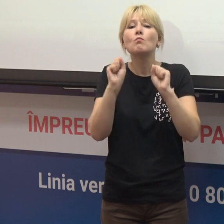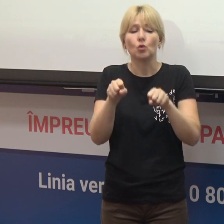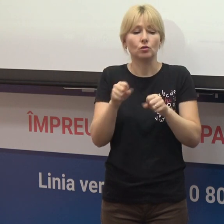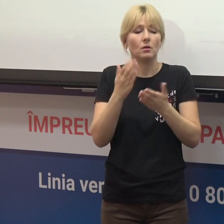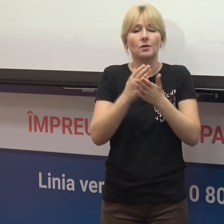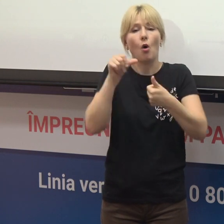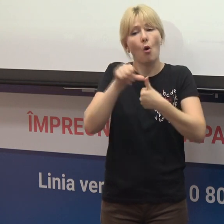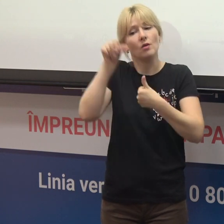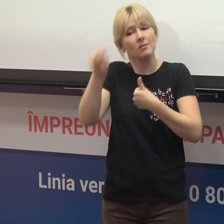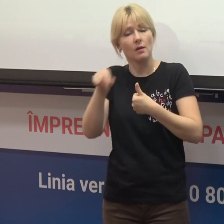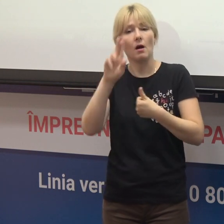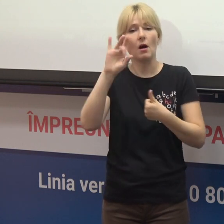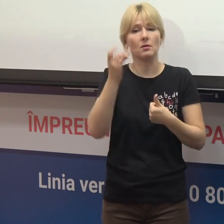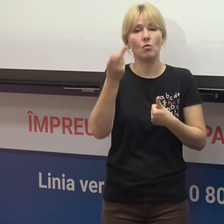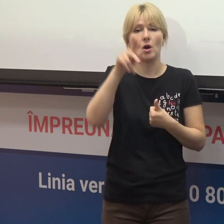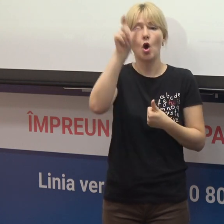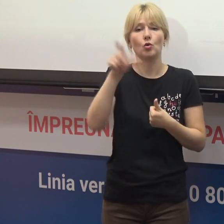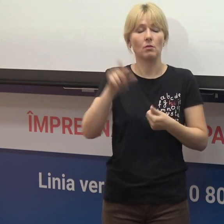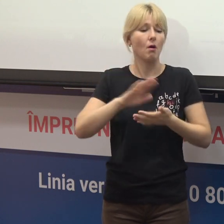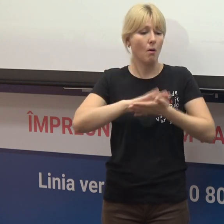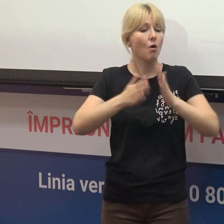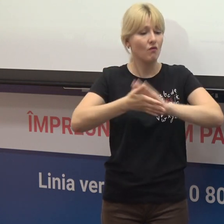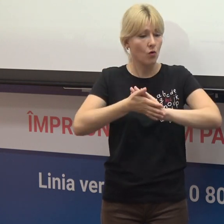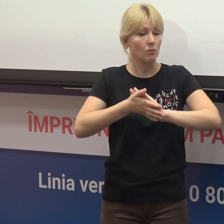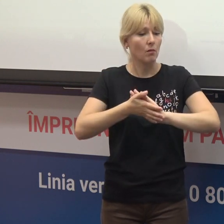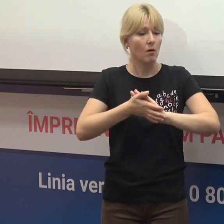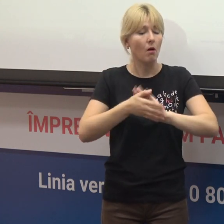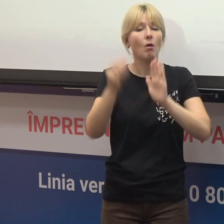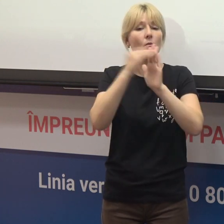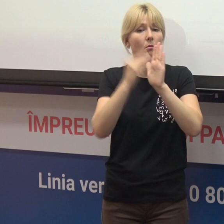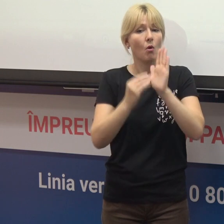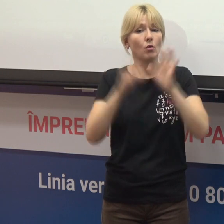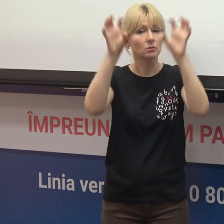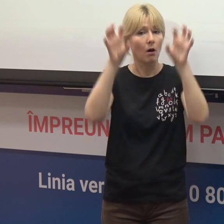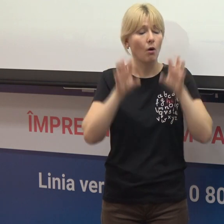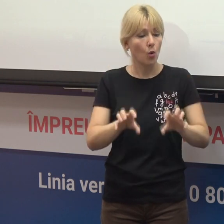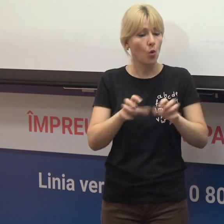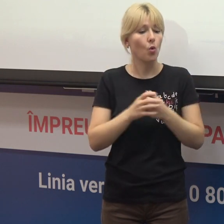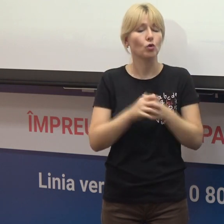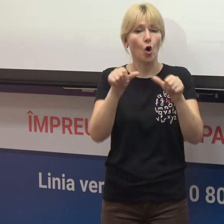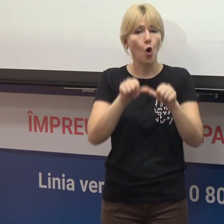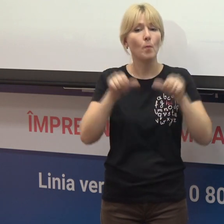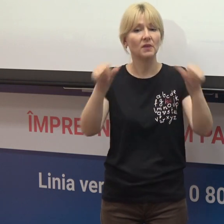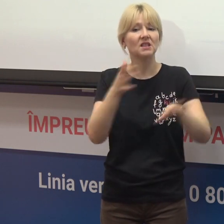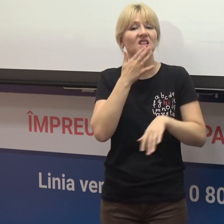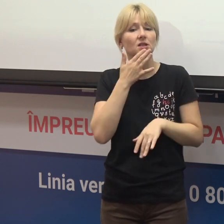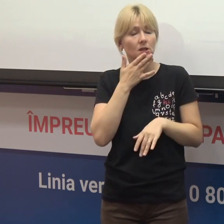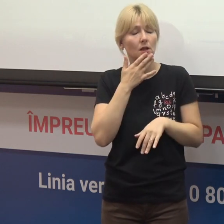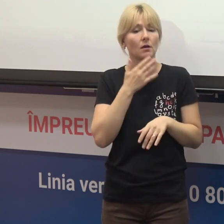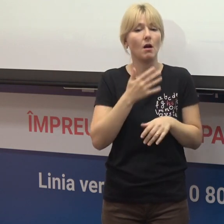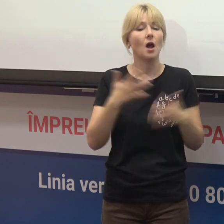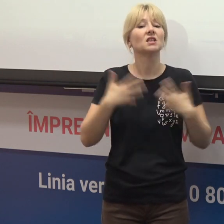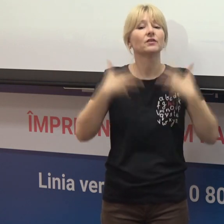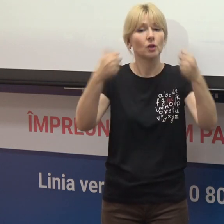populație și conform prevederilor hotărârii Comisiei Naționale